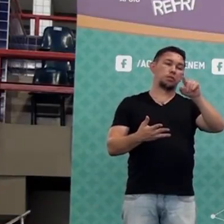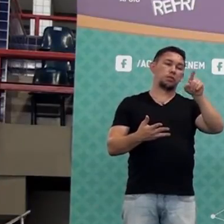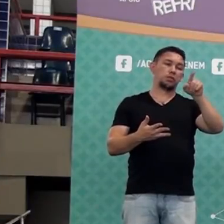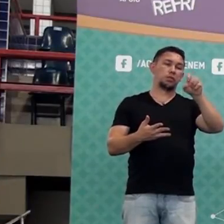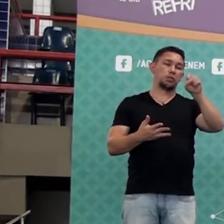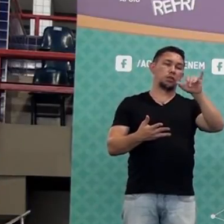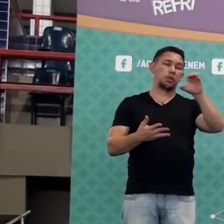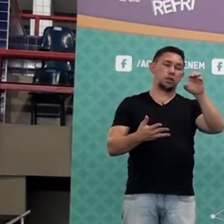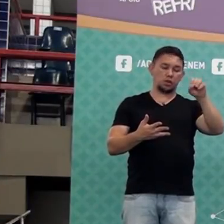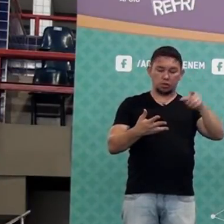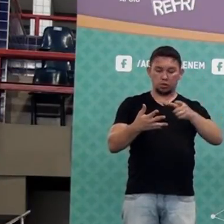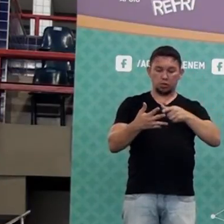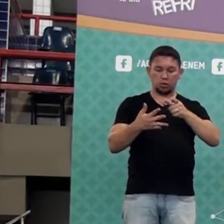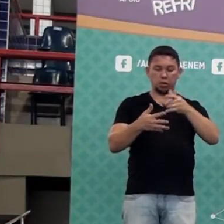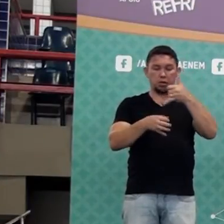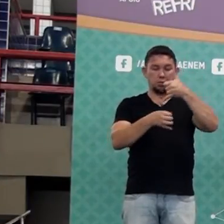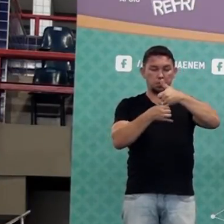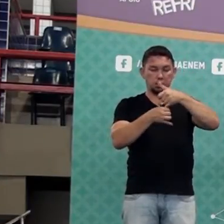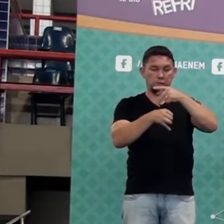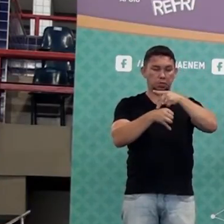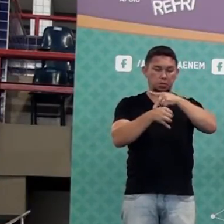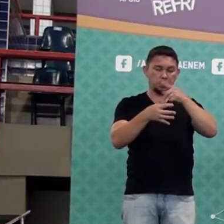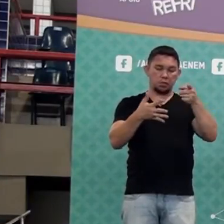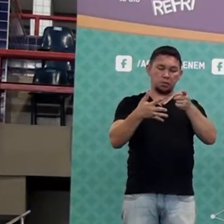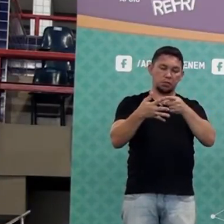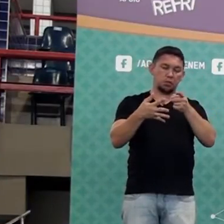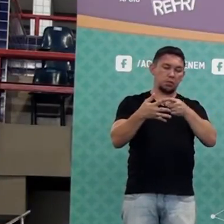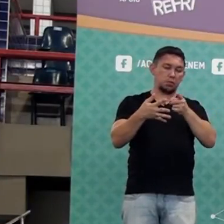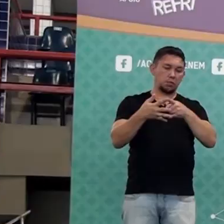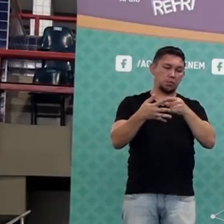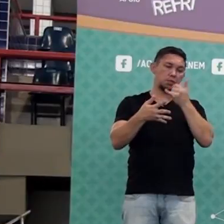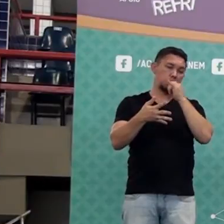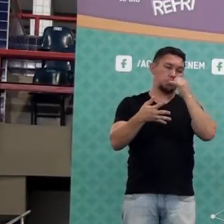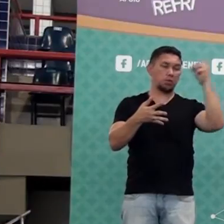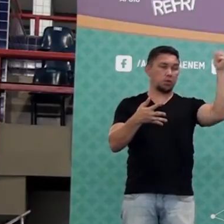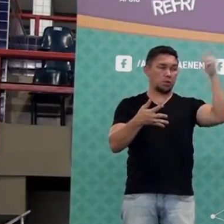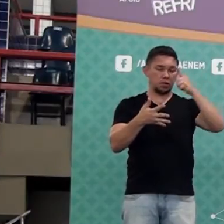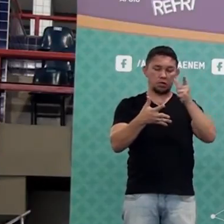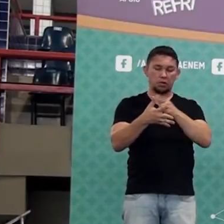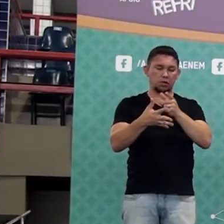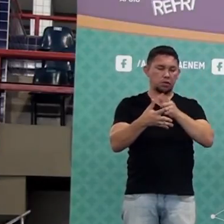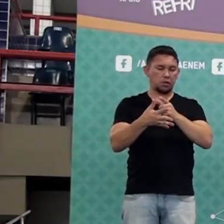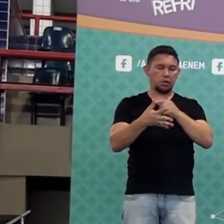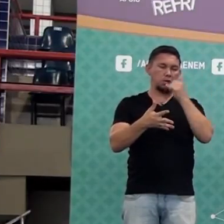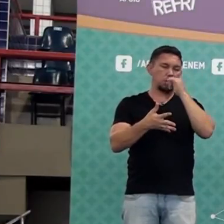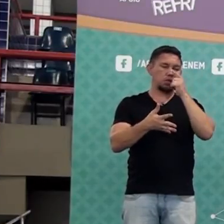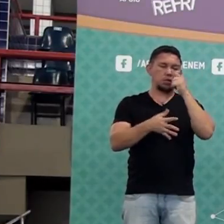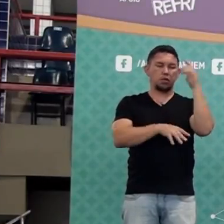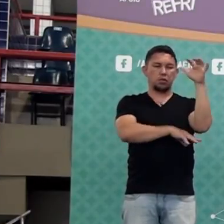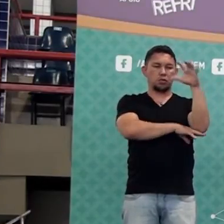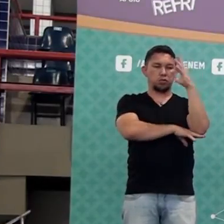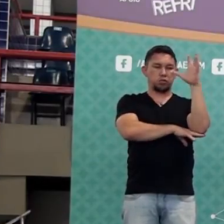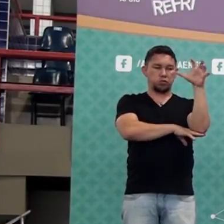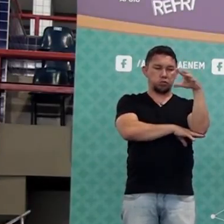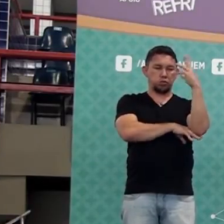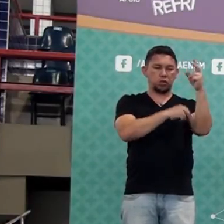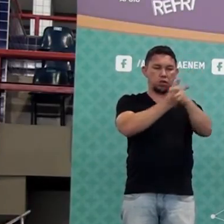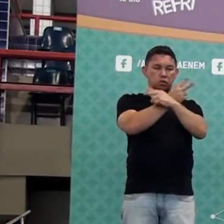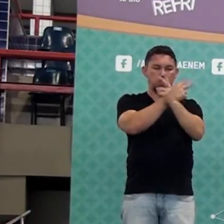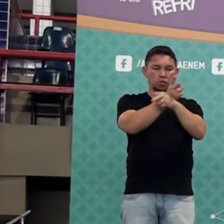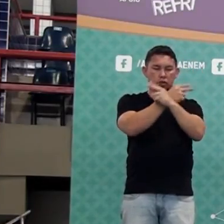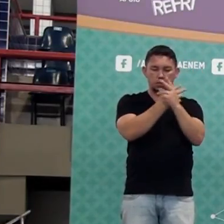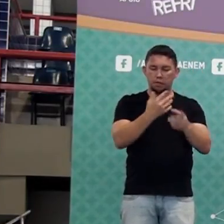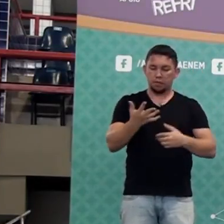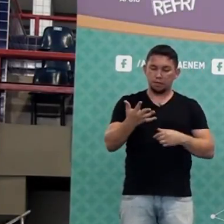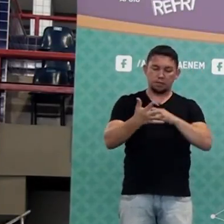causa do pré-sal. A gente está investindo fortemente em energia solar e energia eólica, que a gente vai falar aqui na frente também.